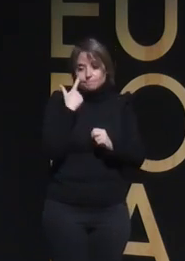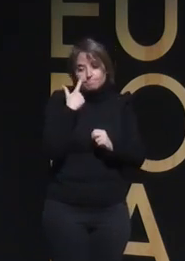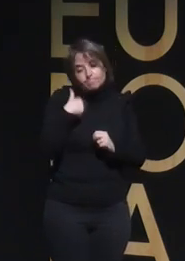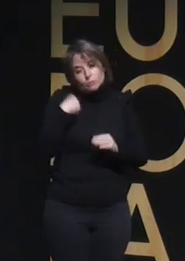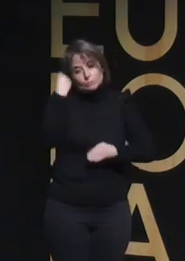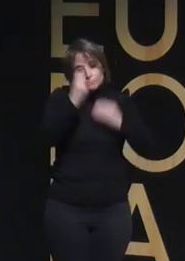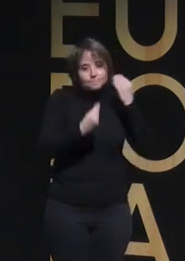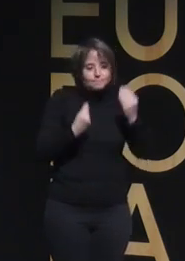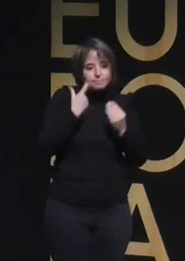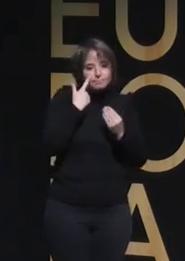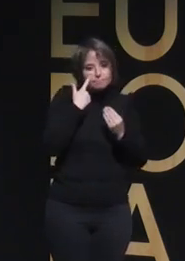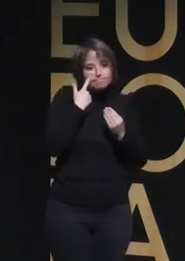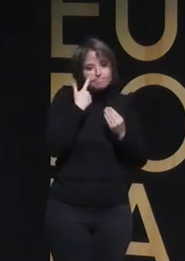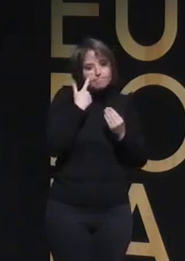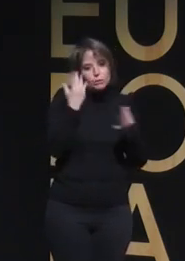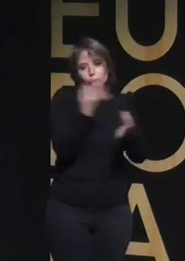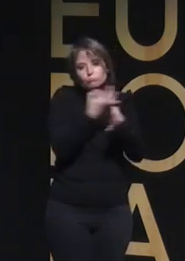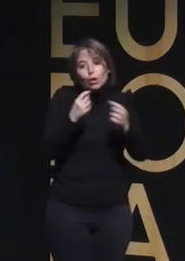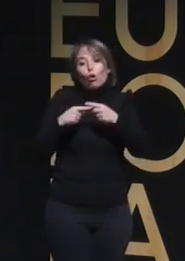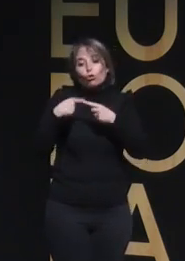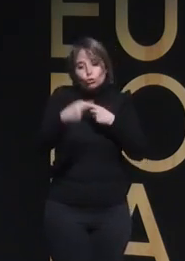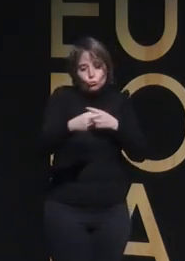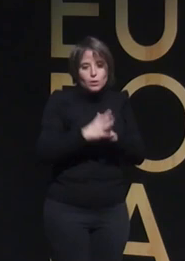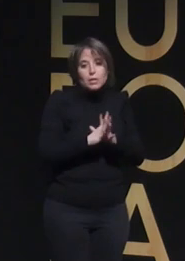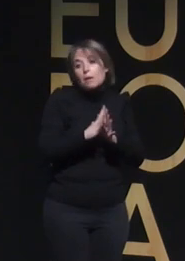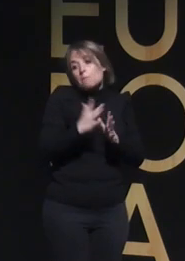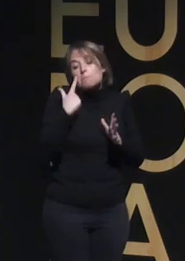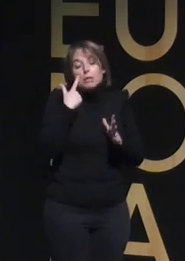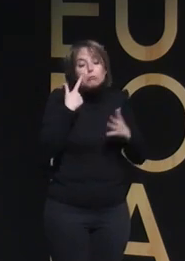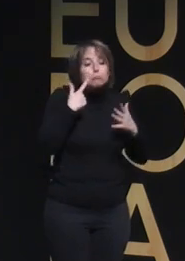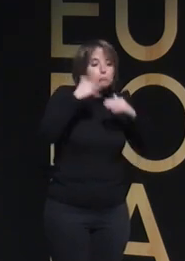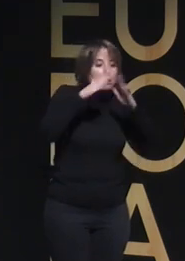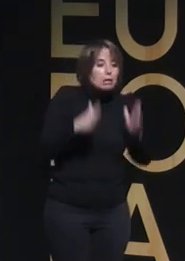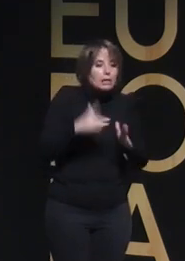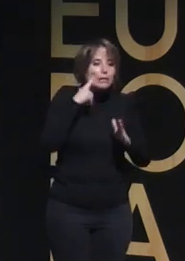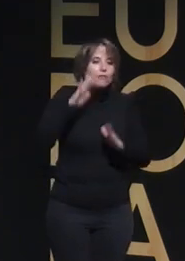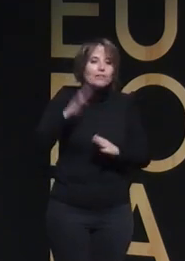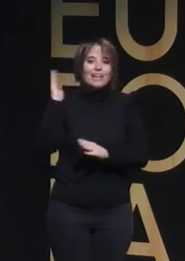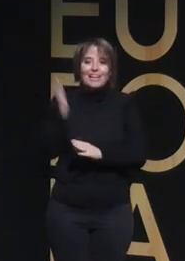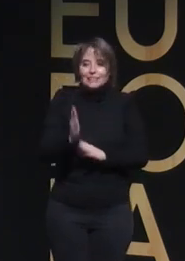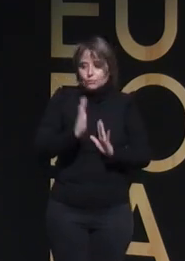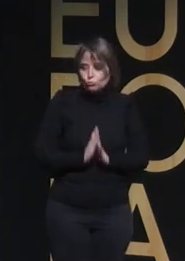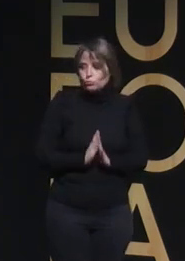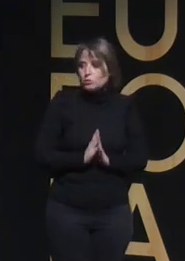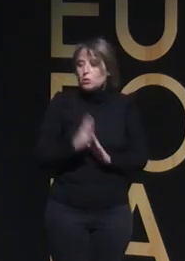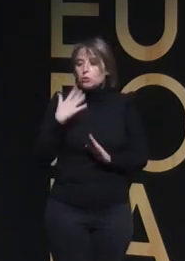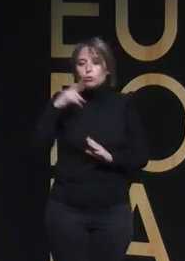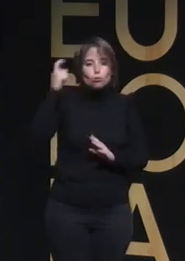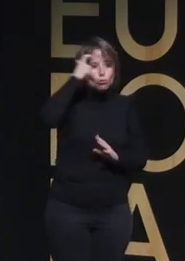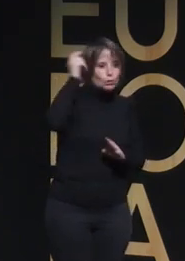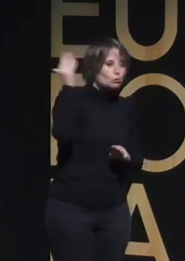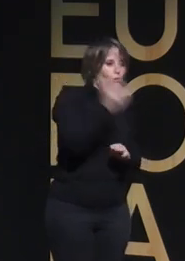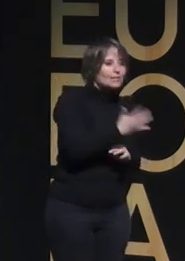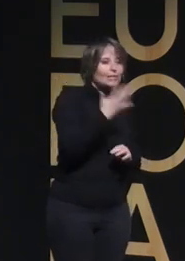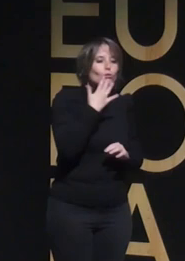que la palabra adecuada es consecuencia, pero creo que muchas veces cuando estamos en casa lo hacemos como castigo. Yo evitaría el concepto castigo cuando es